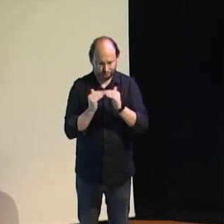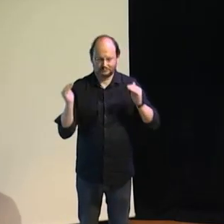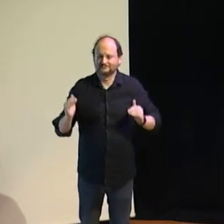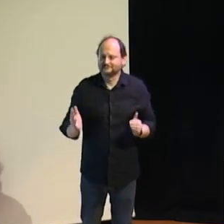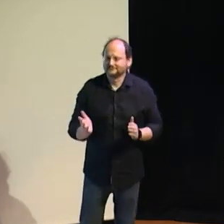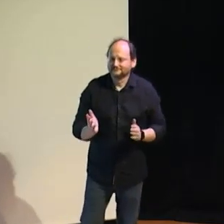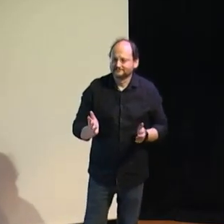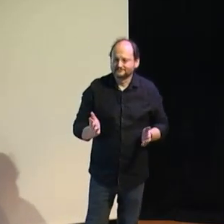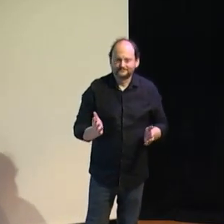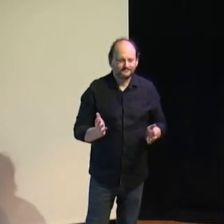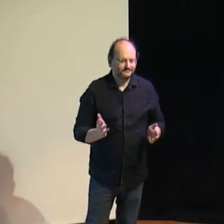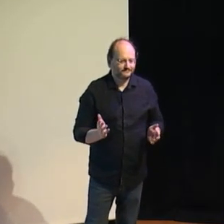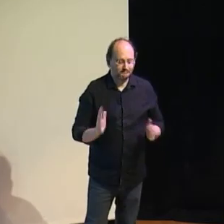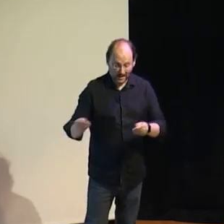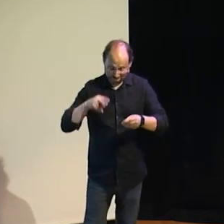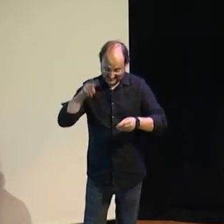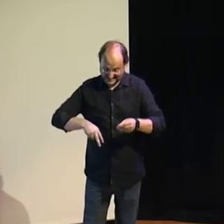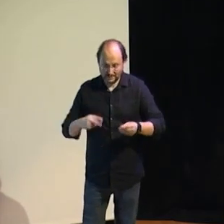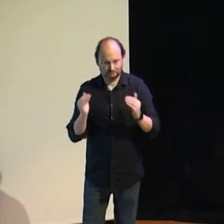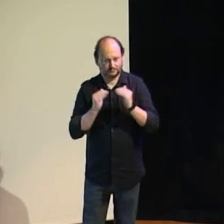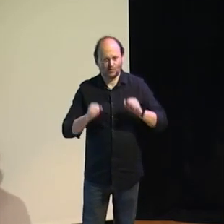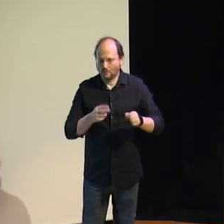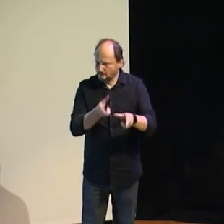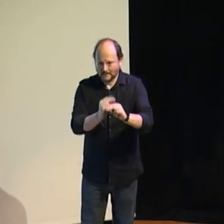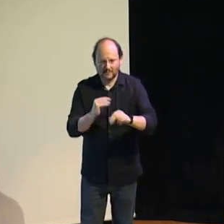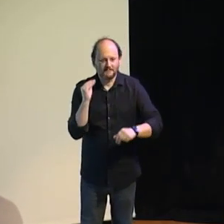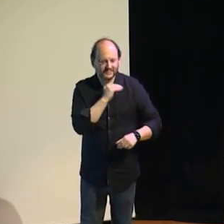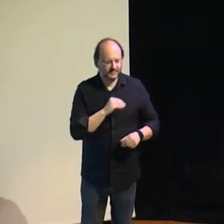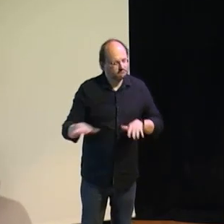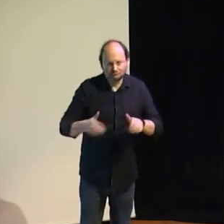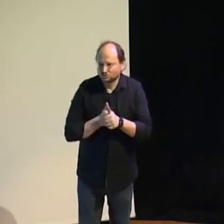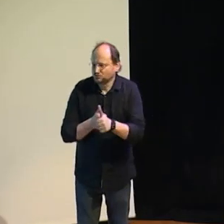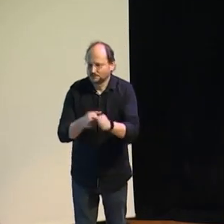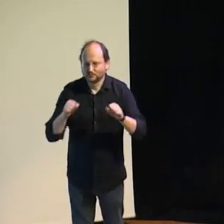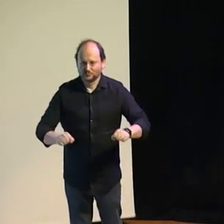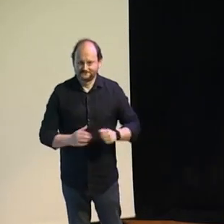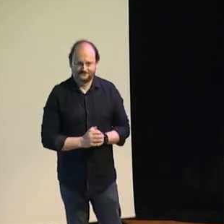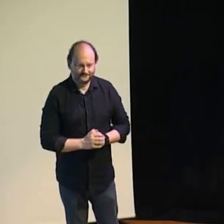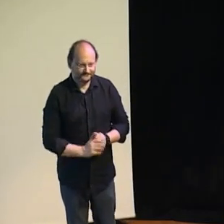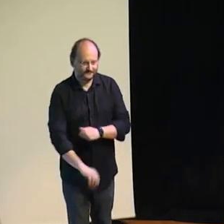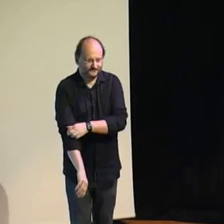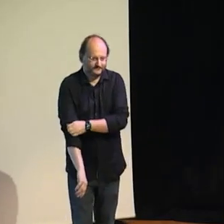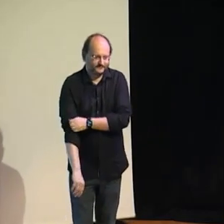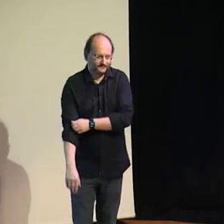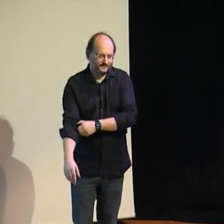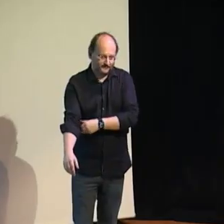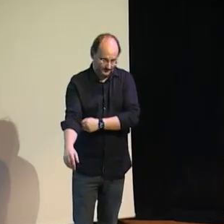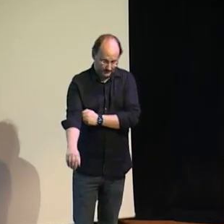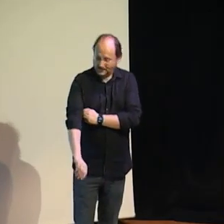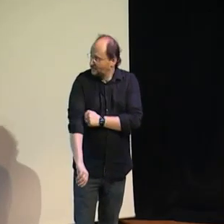vite qu'eux. Alors qu'avant, on était égalité. Le temps que les sources transmettent l'information, finalement, les lettres arrivaient aussi pour les personnes qui n'étaient pas sourdes. Donc les sourds pouvaient tout à